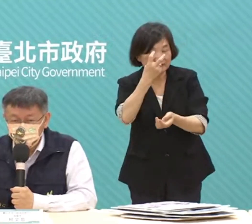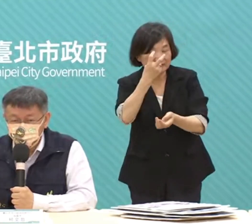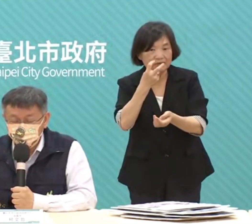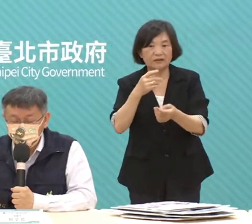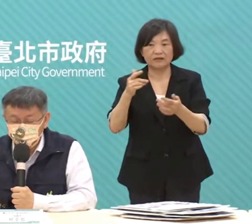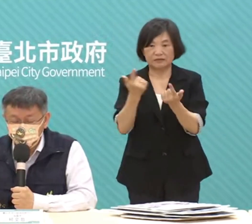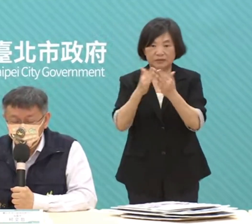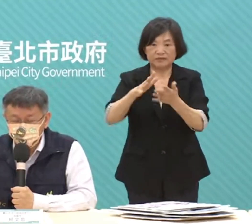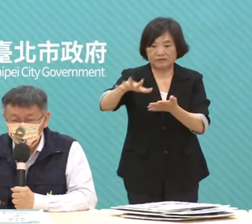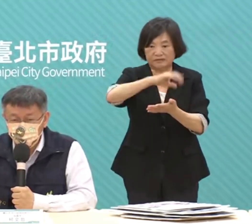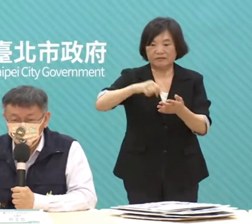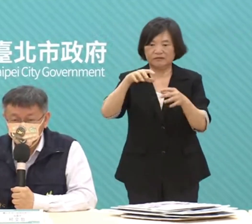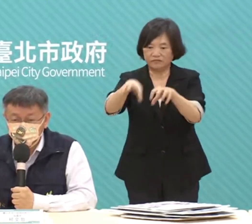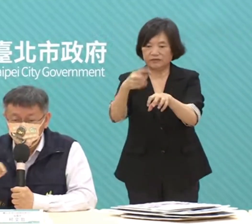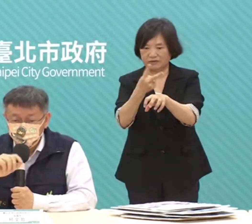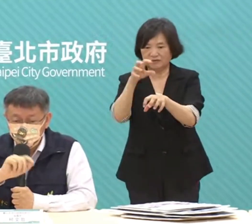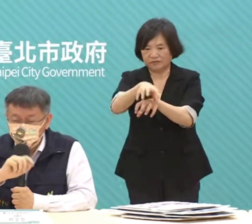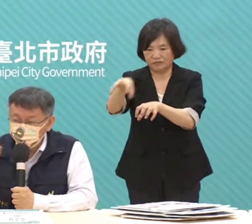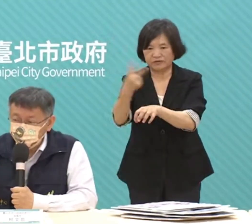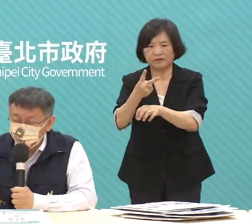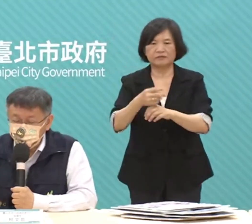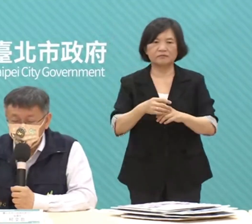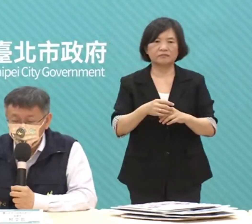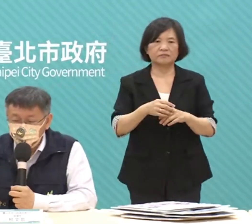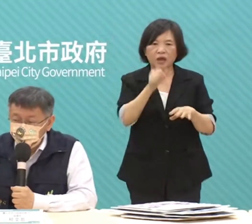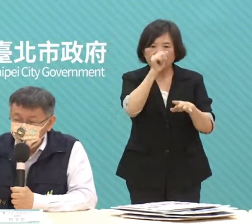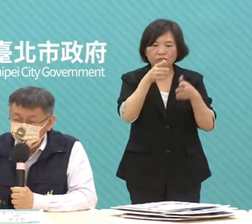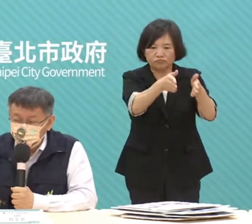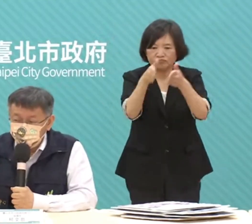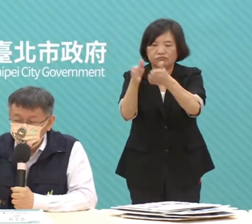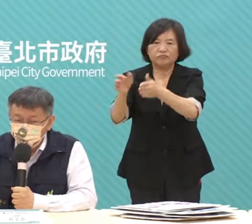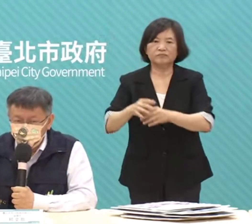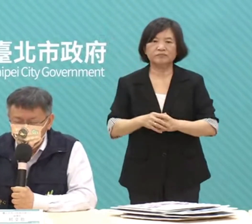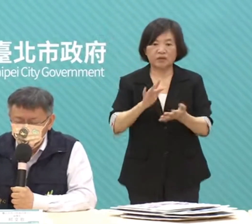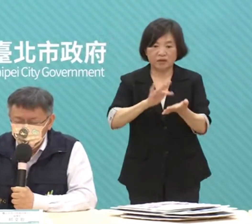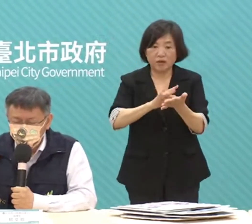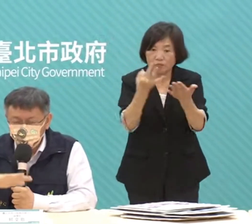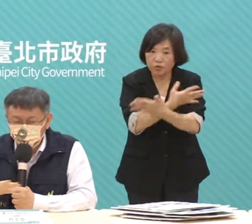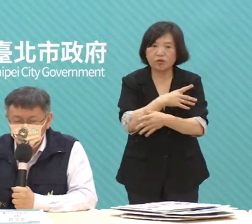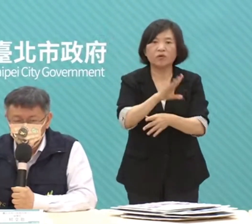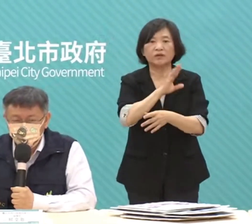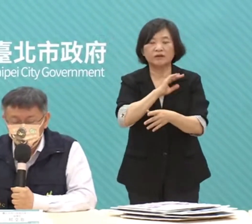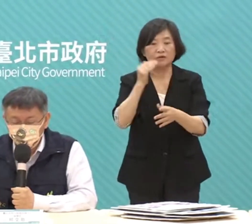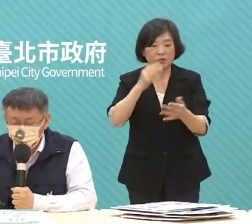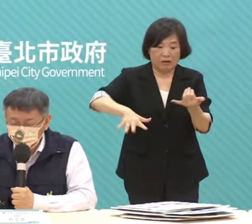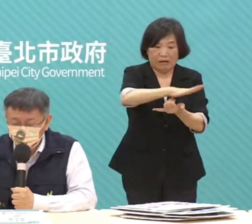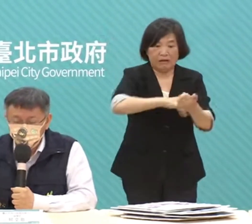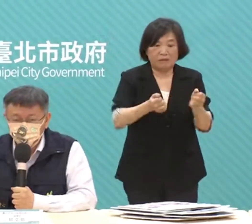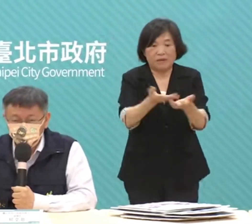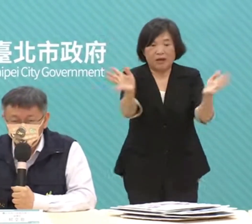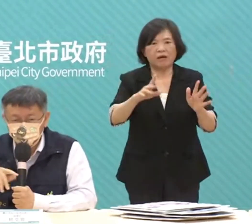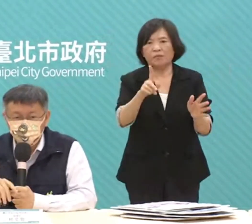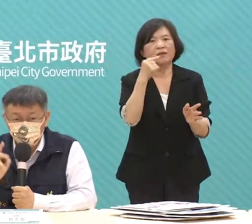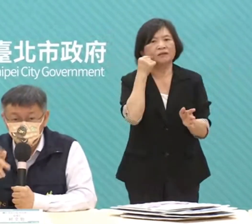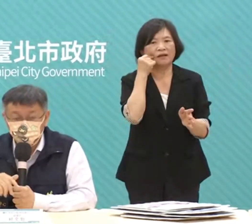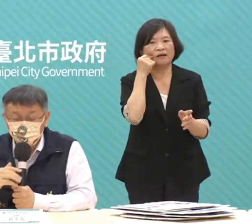在2个哦核心药局，你开药就让，因为我知道药不够的时候，如果混战到所有的药局、所有的诊所都